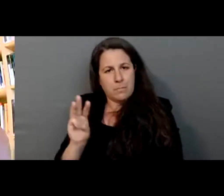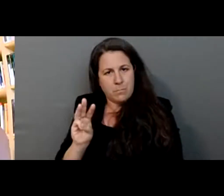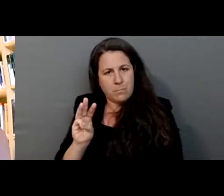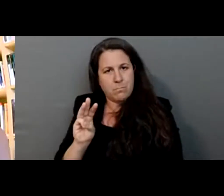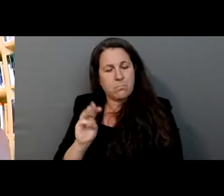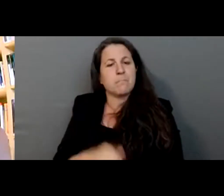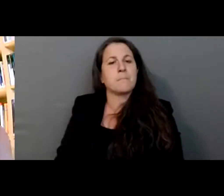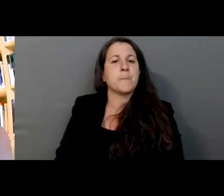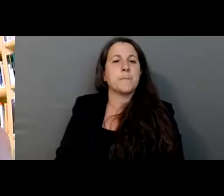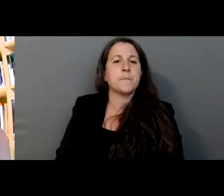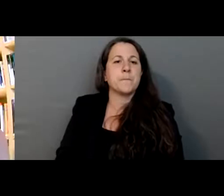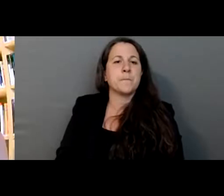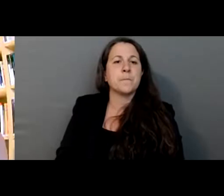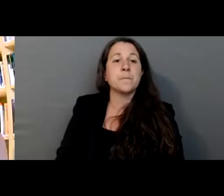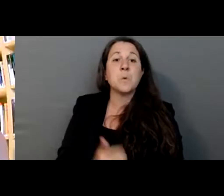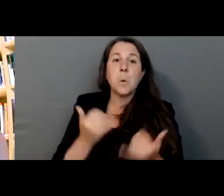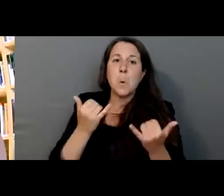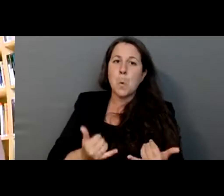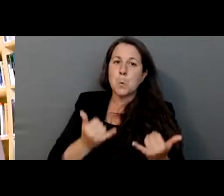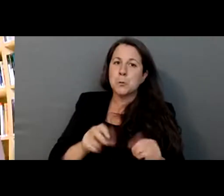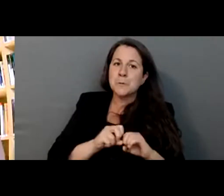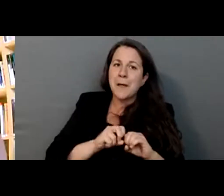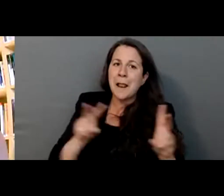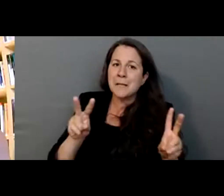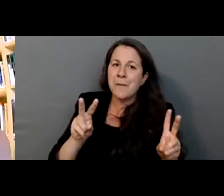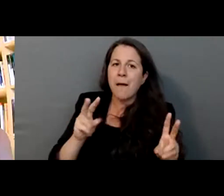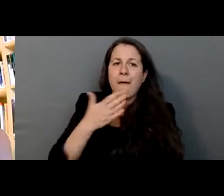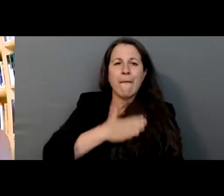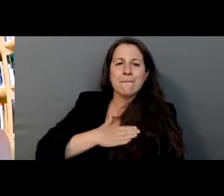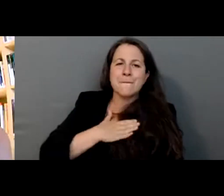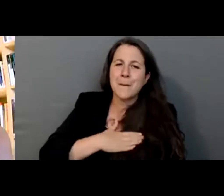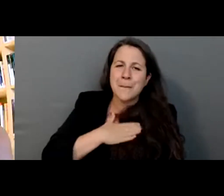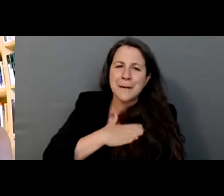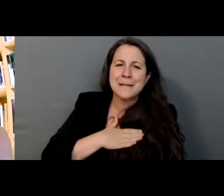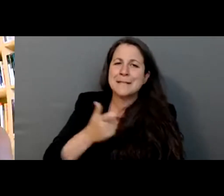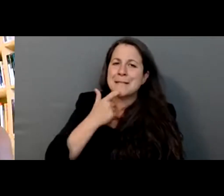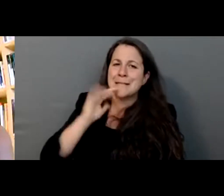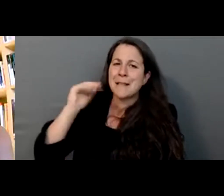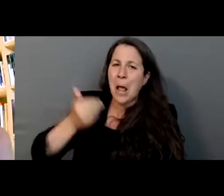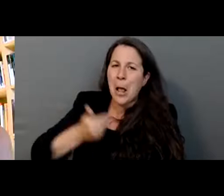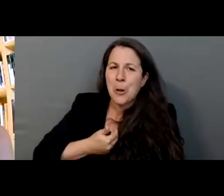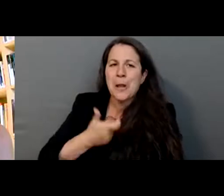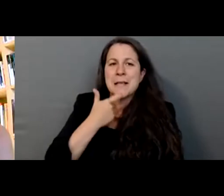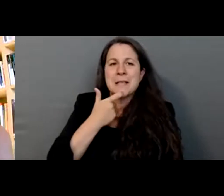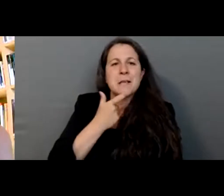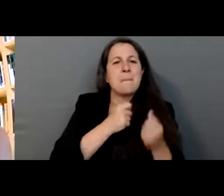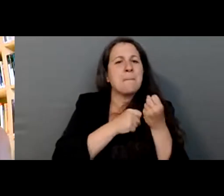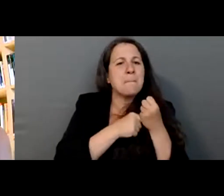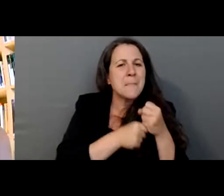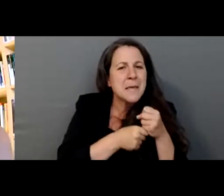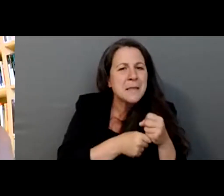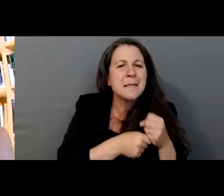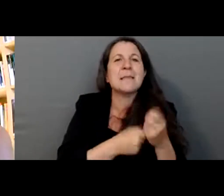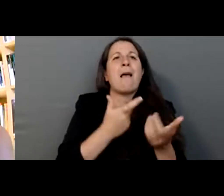de ce lancement, nous avons le plaisir de réunir des militants et des militantes, des experts et des expertes en lien avec les